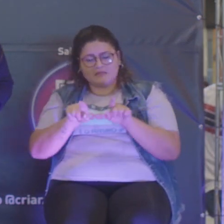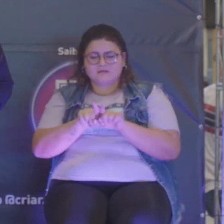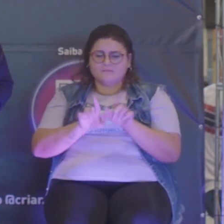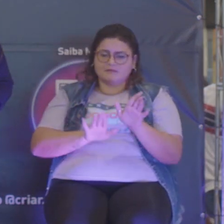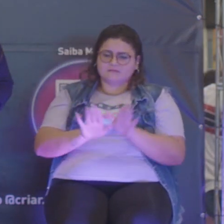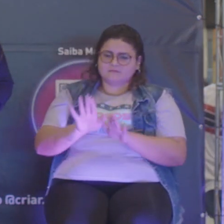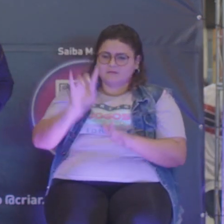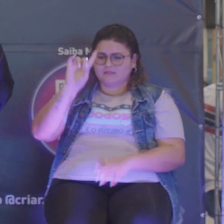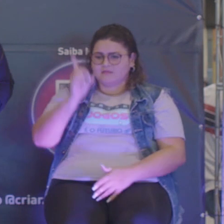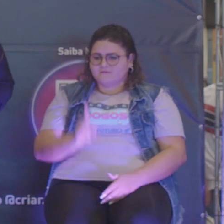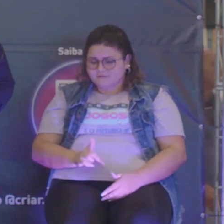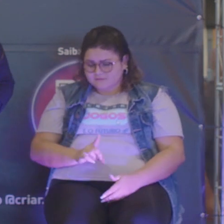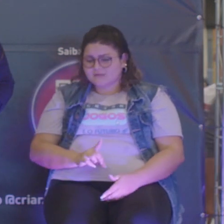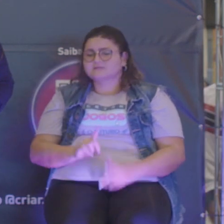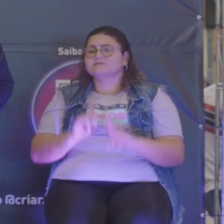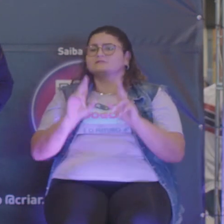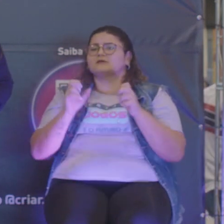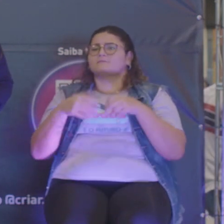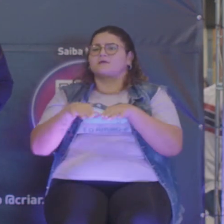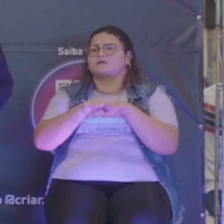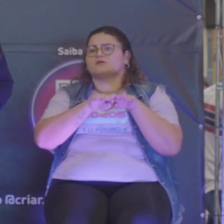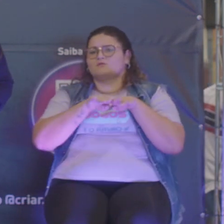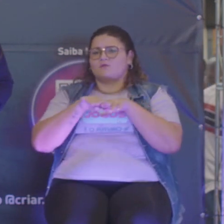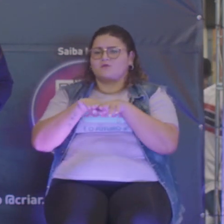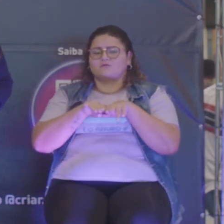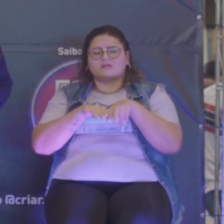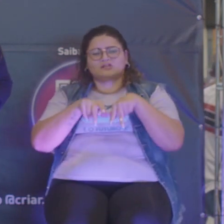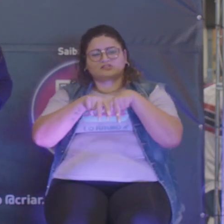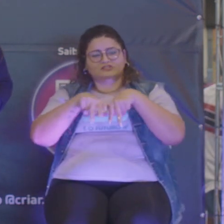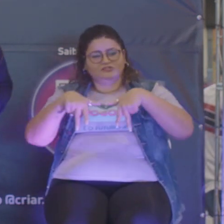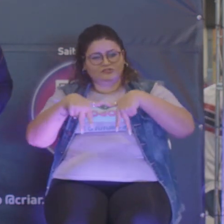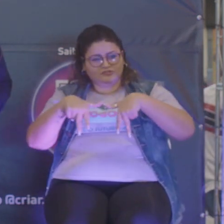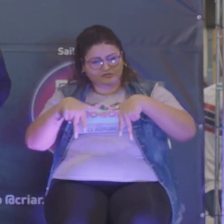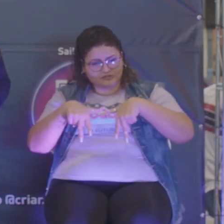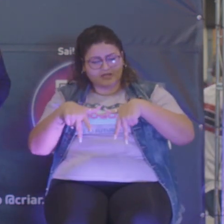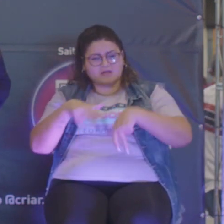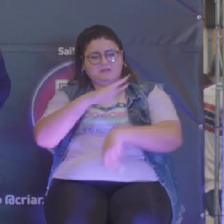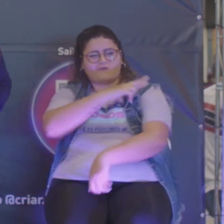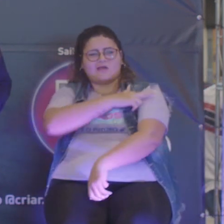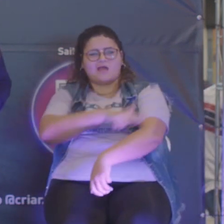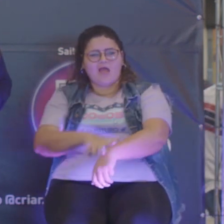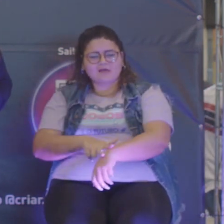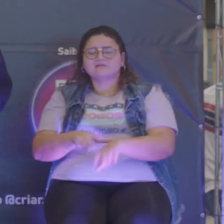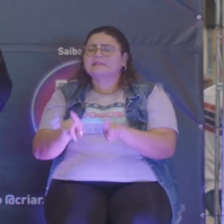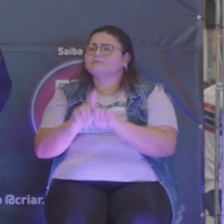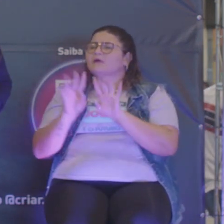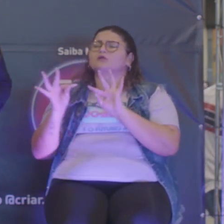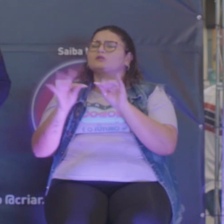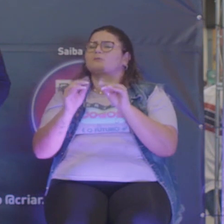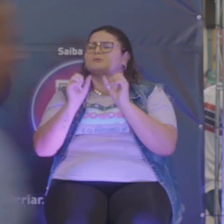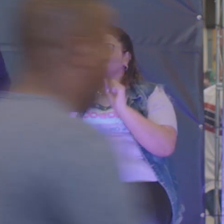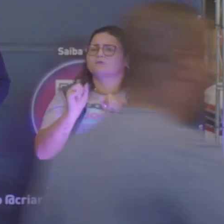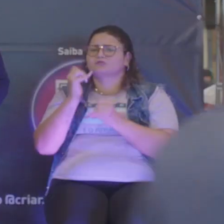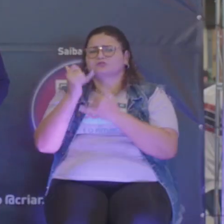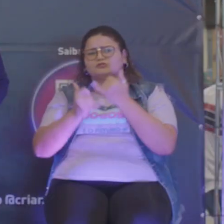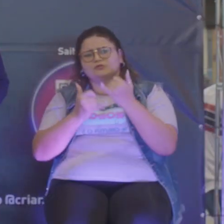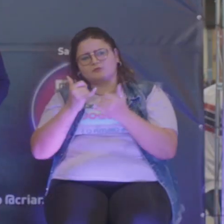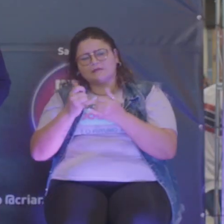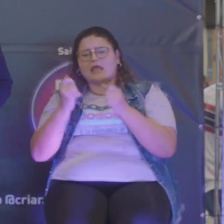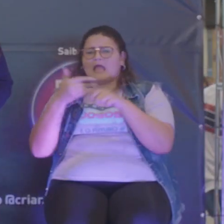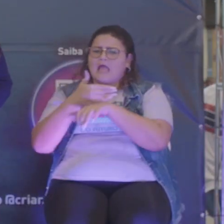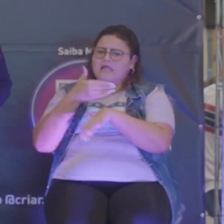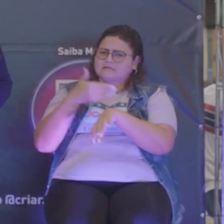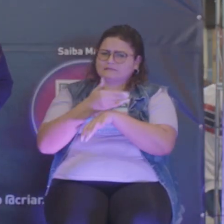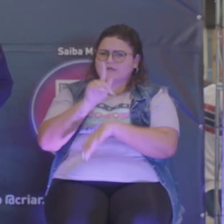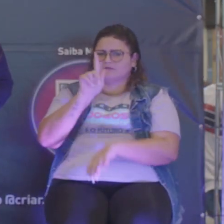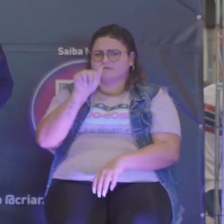pessoas com deficiência, sobre igualdade de gênero, de raça, todo mundo pode jogar, todo mundo deve ter acesso ao game,